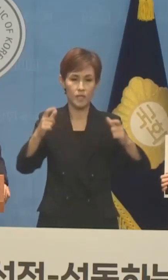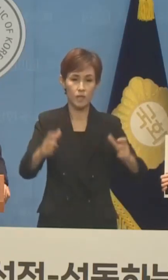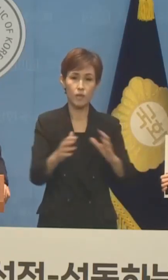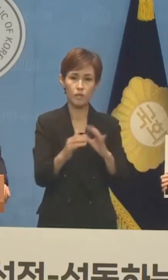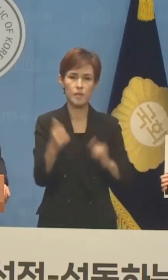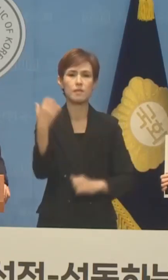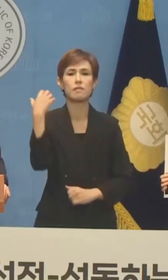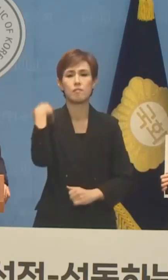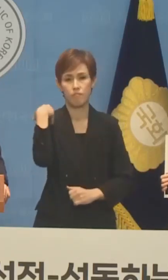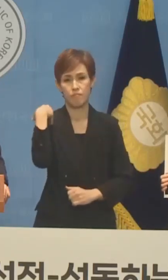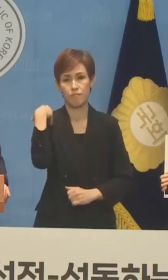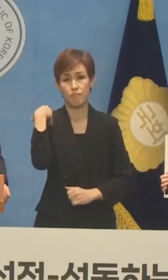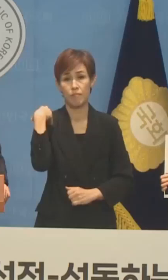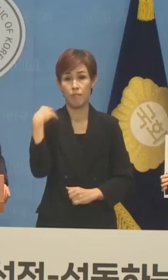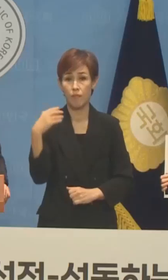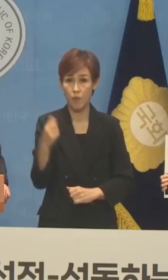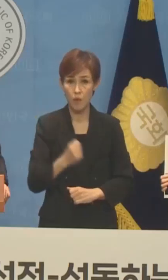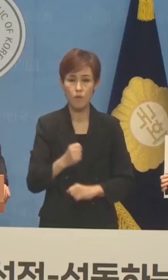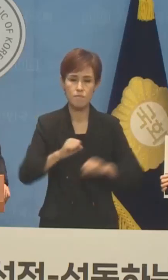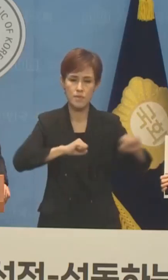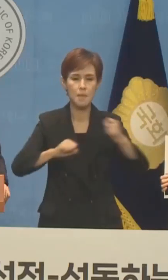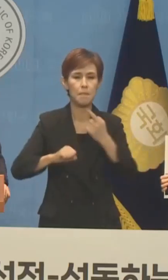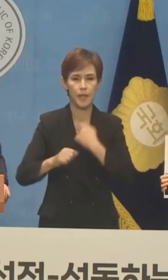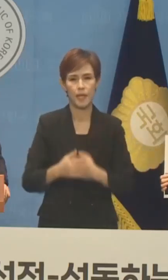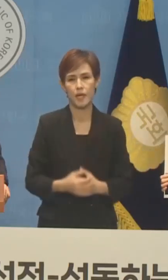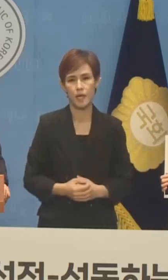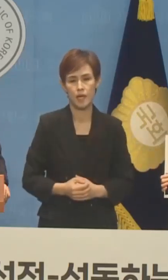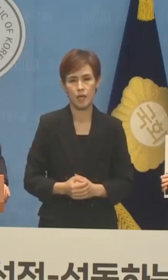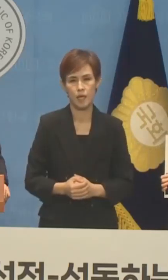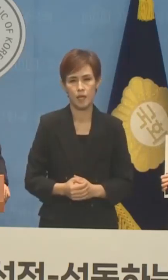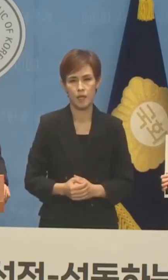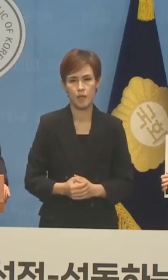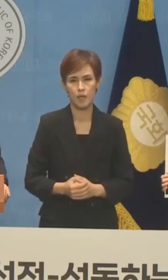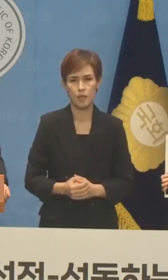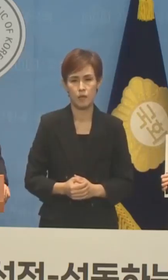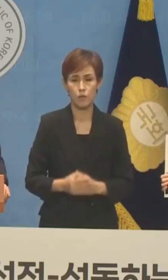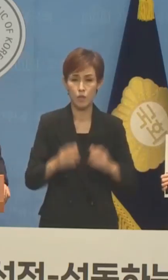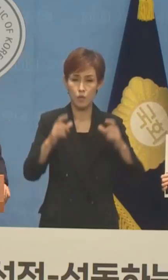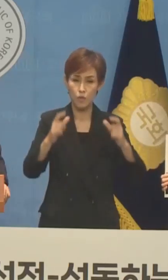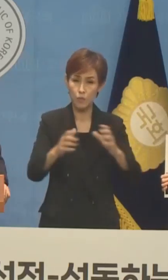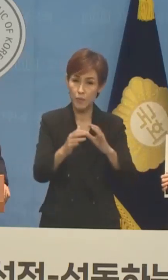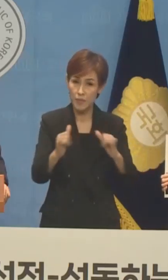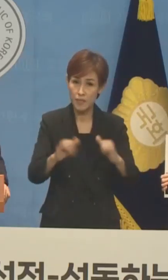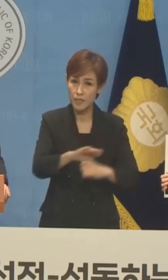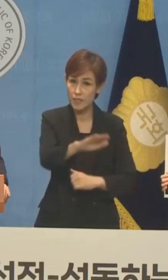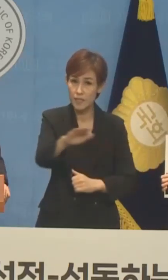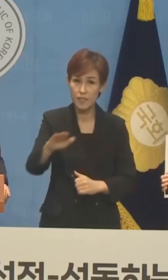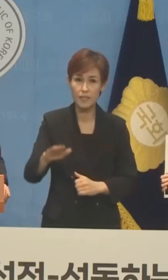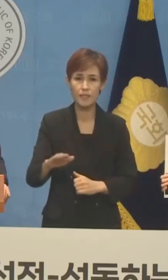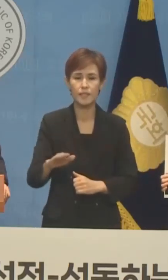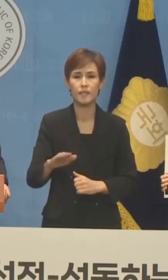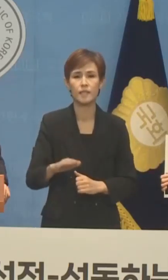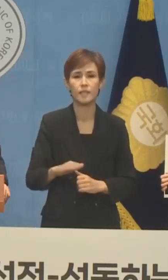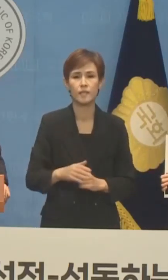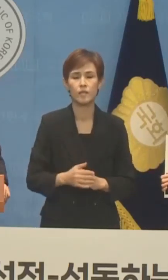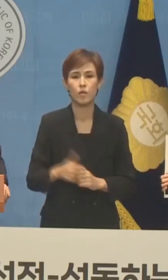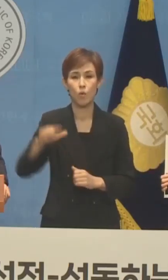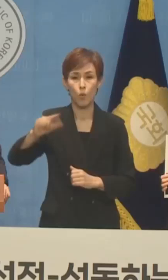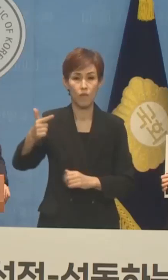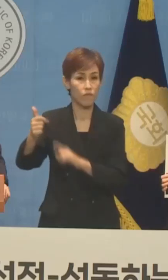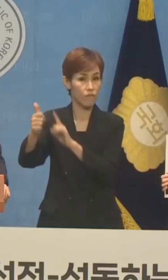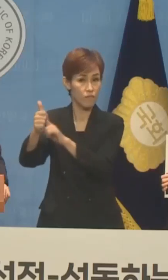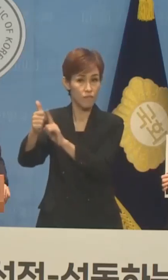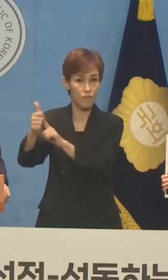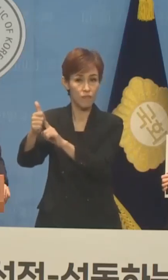주민으로서의 책임감을 가지고 나선 것입니다. 지역 주민들은 그리고 강원도민들은 강릉 시민들은 권성동